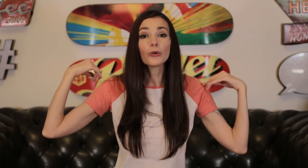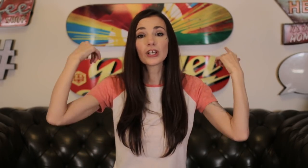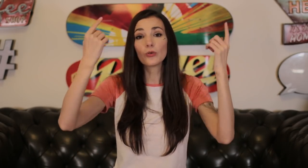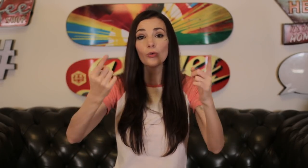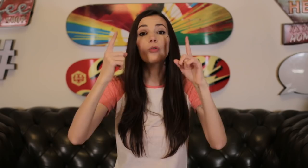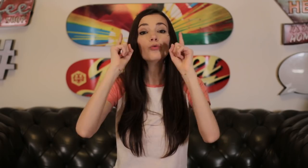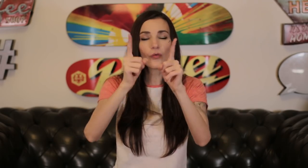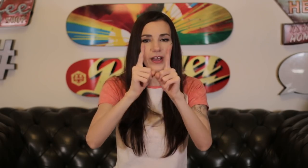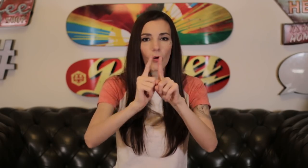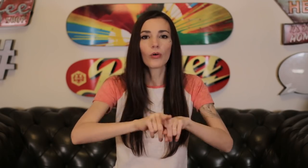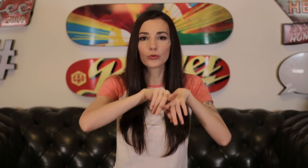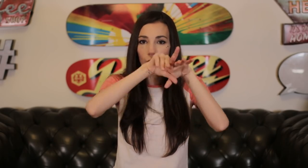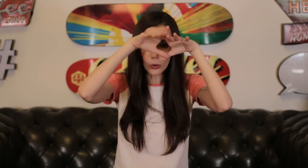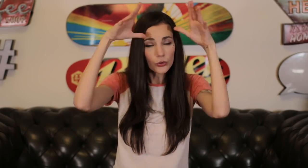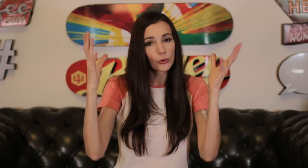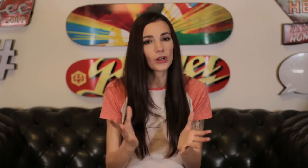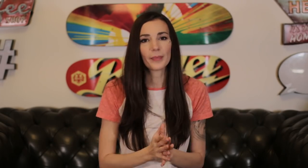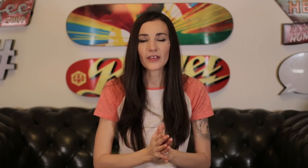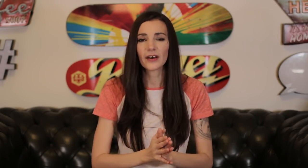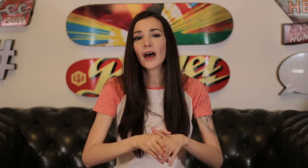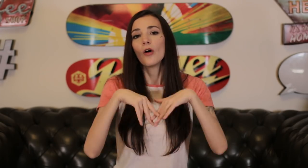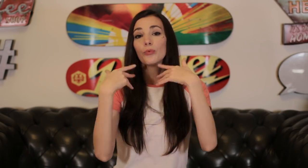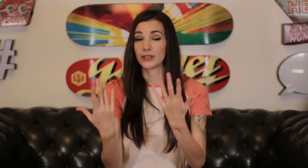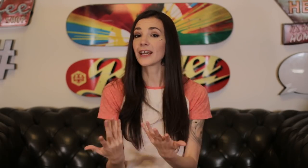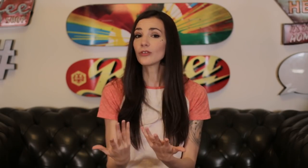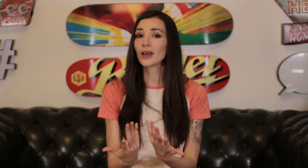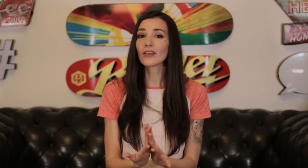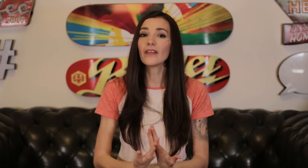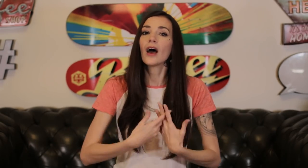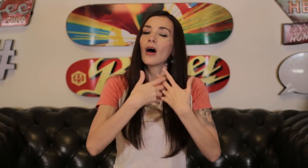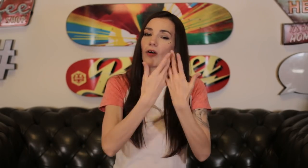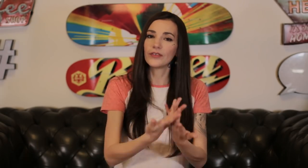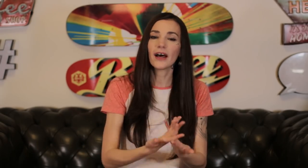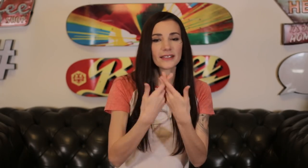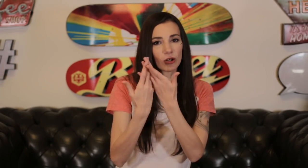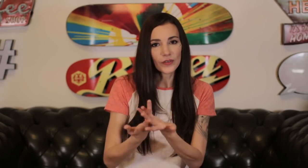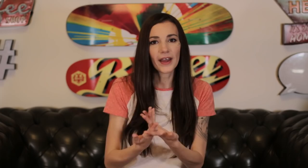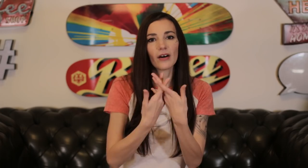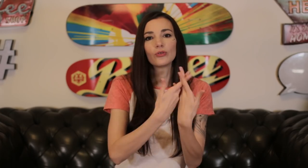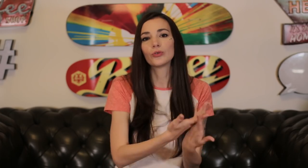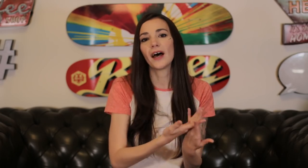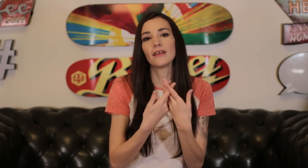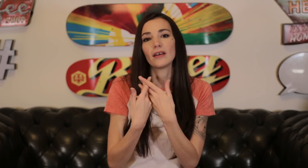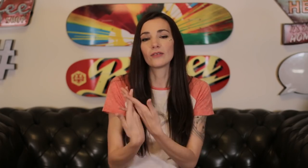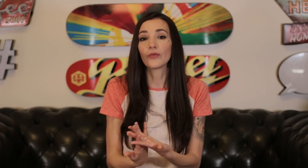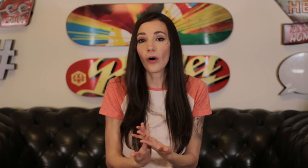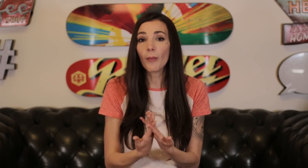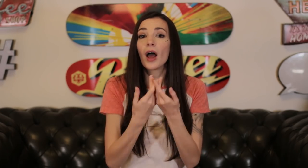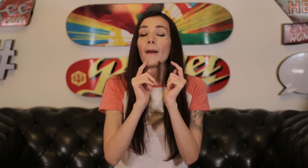prochain cours, nous verrons tout autour de la personne pour décrire une personne via ses transferts de taille et de forme,